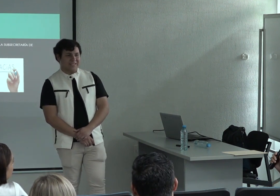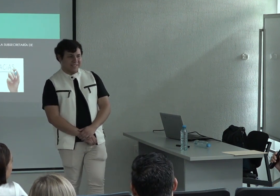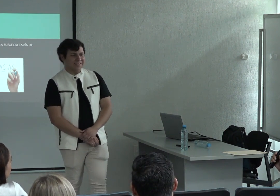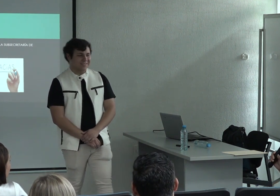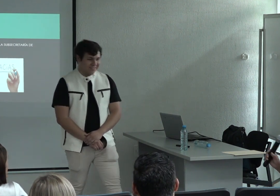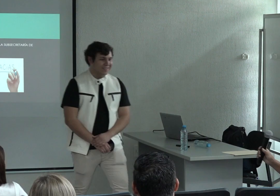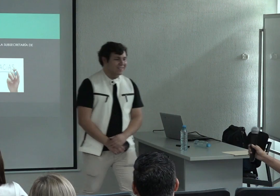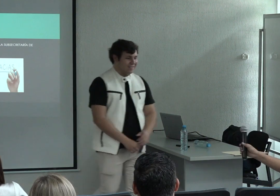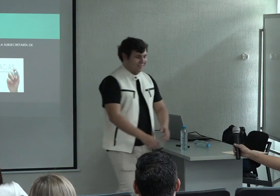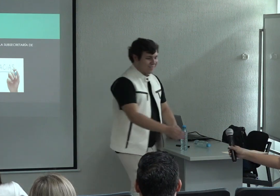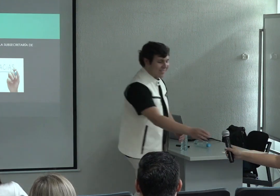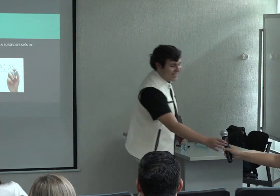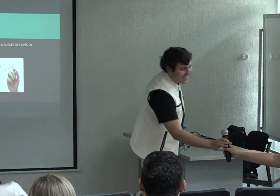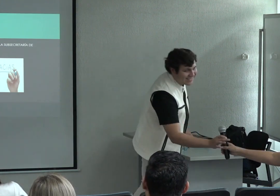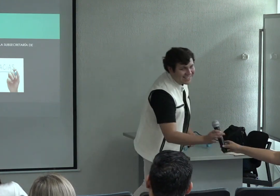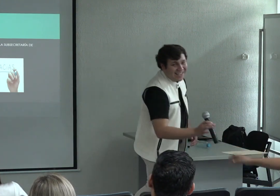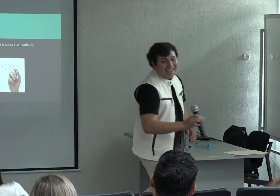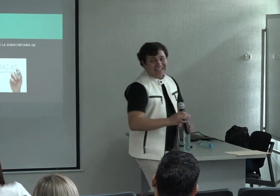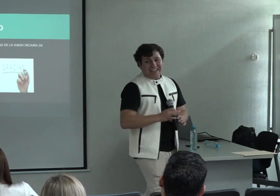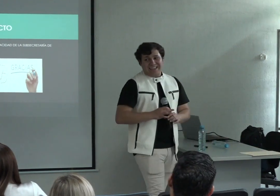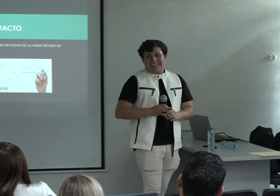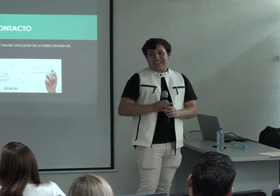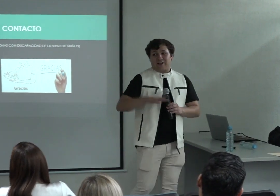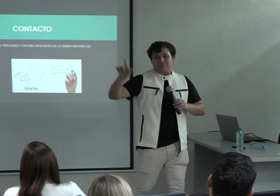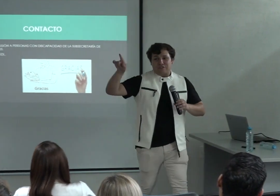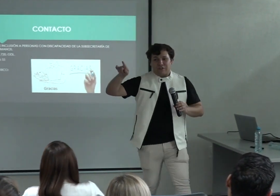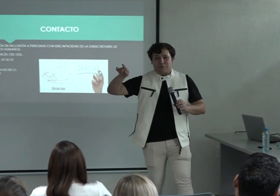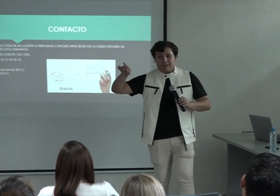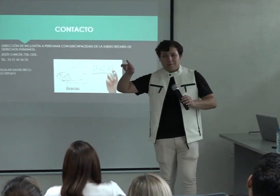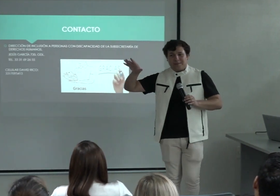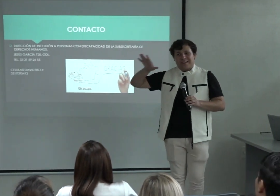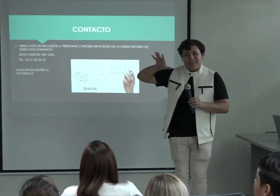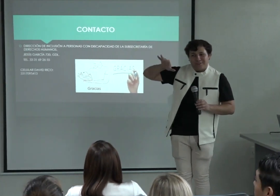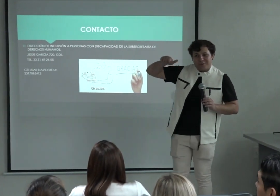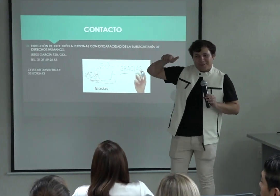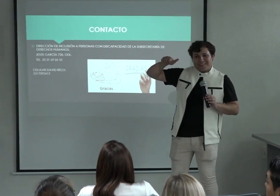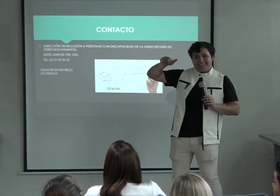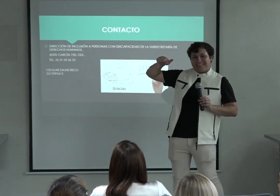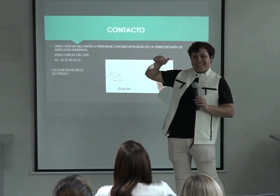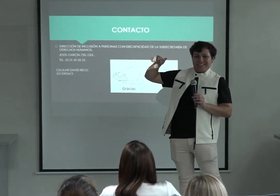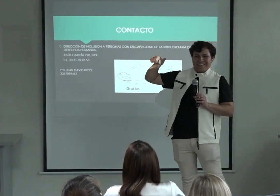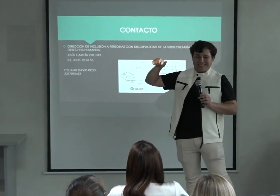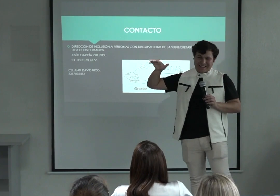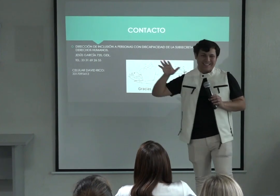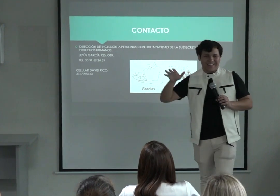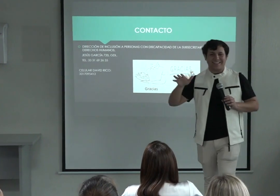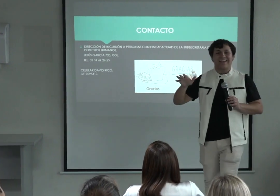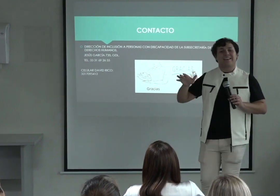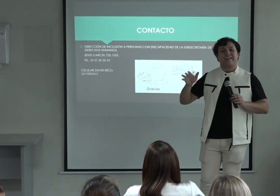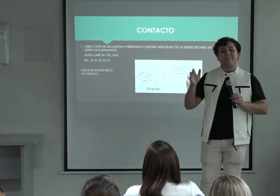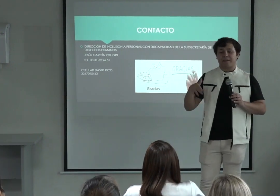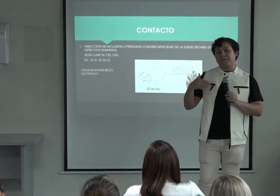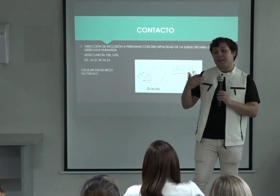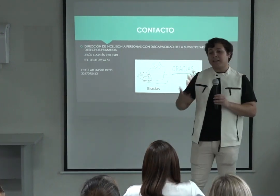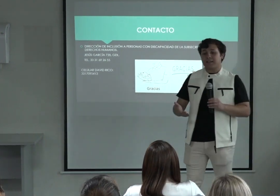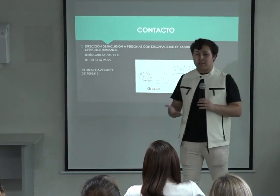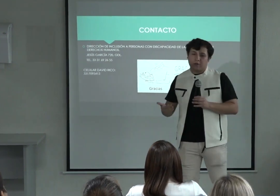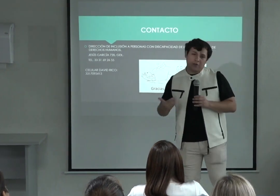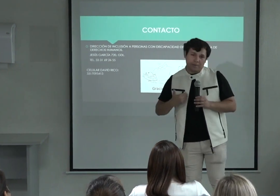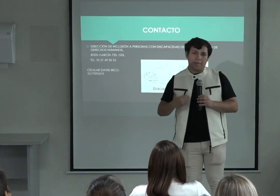era. Muchas gracias. ¿Alguna otra duda, comentario? ¿Todo bien? Excelente. Y para finalizar, yo de mi